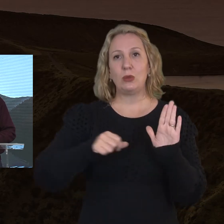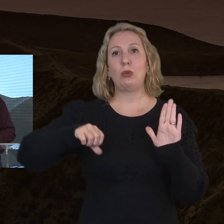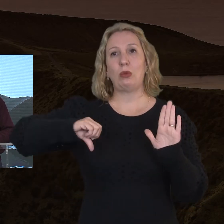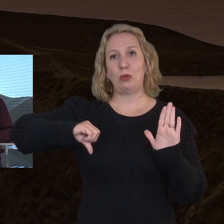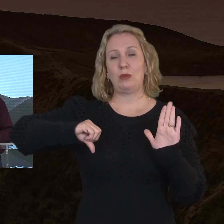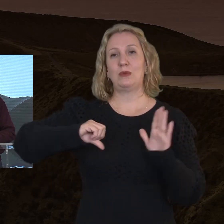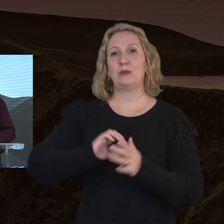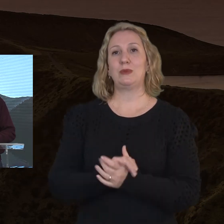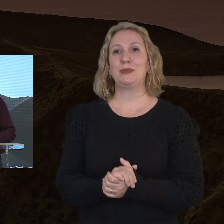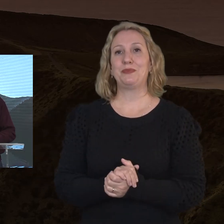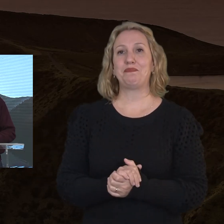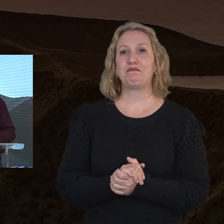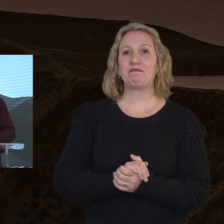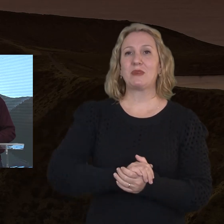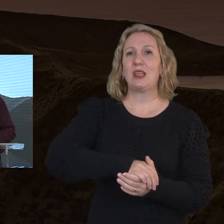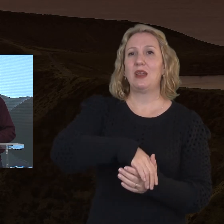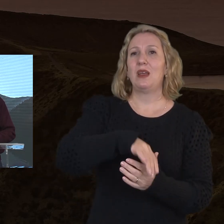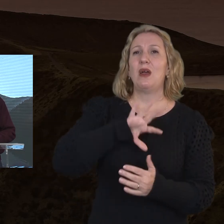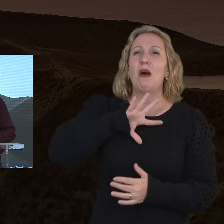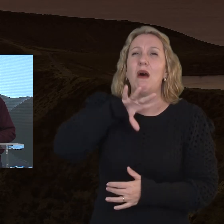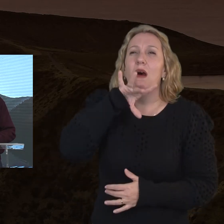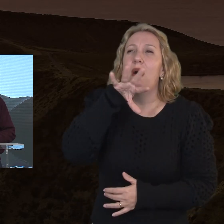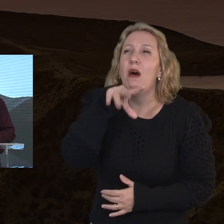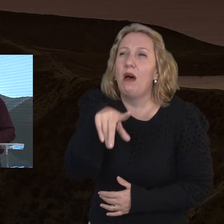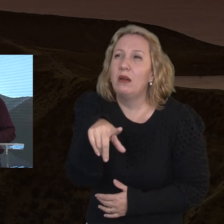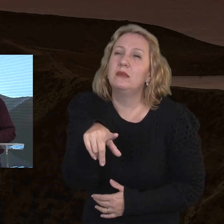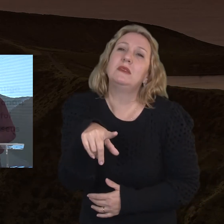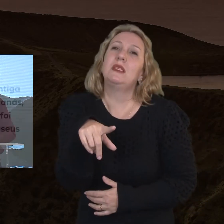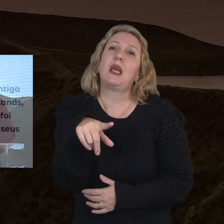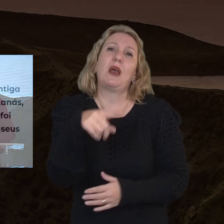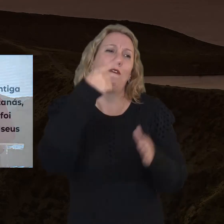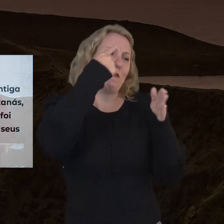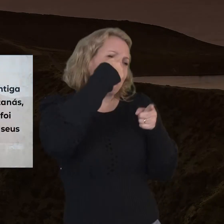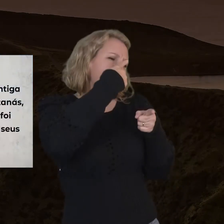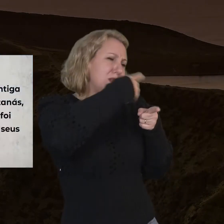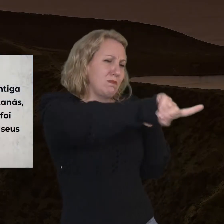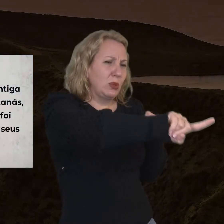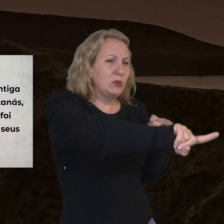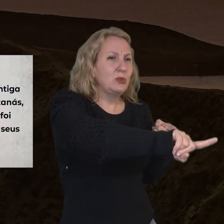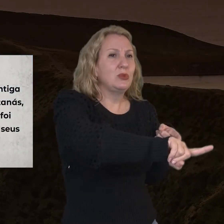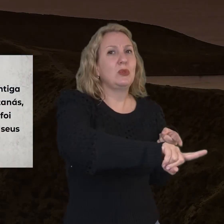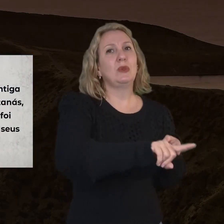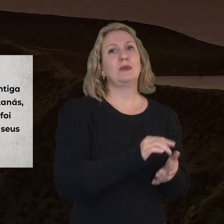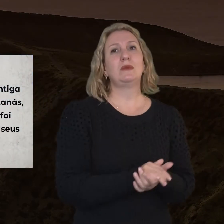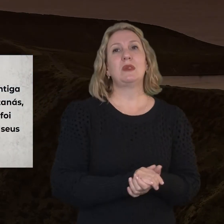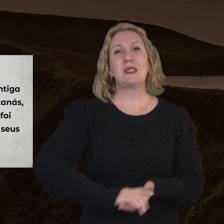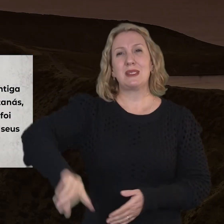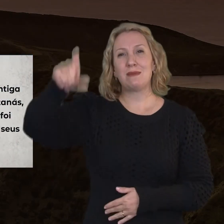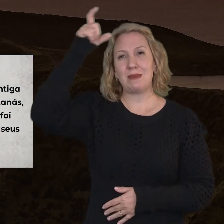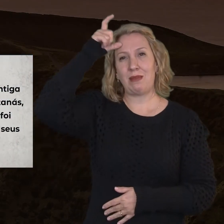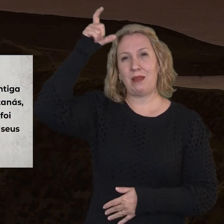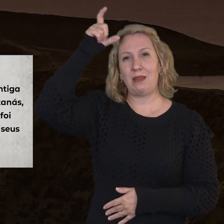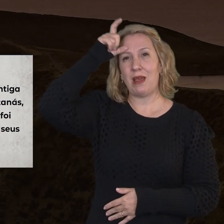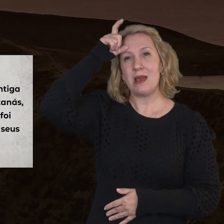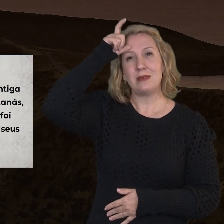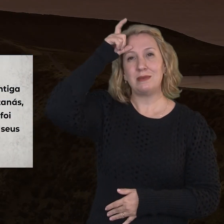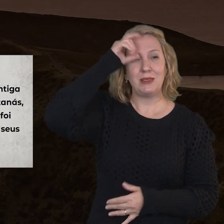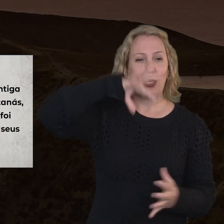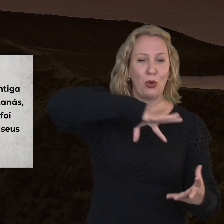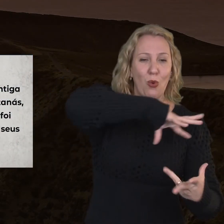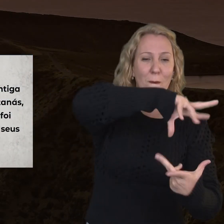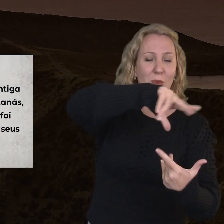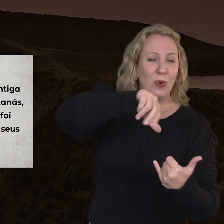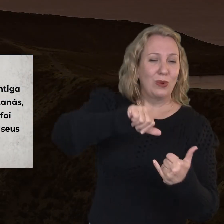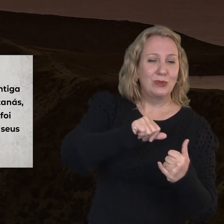e foi expulso o grande dragão a antiga serpente que se chama diabo é satanás o sedutor de todo o mundo sim